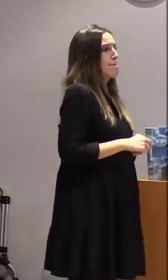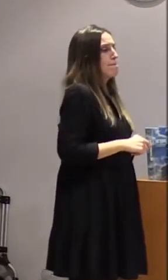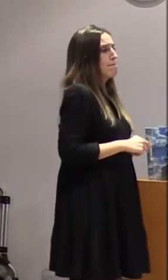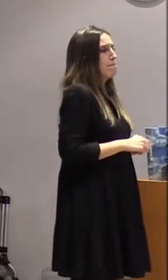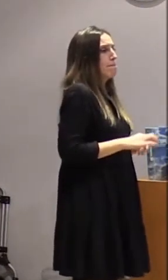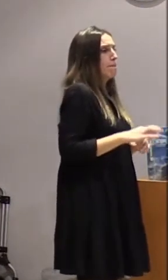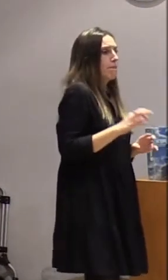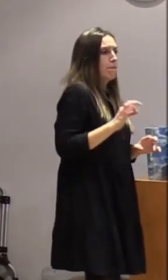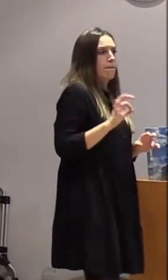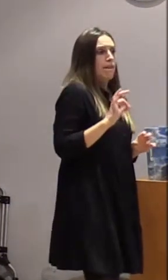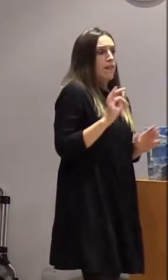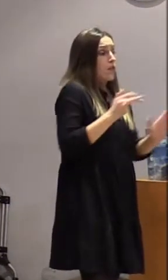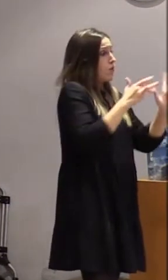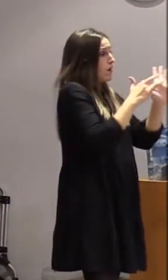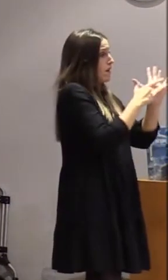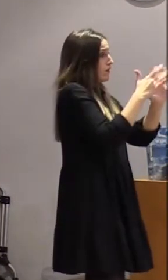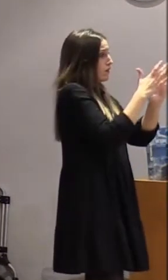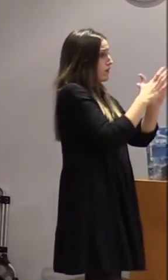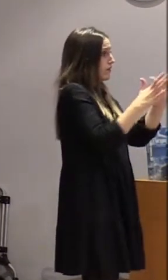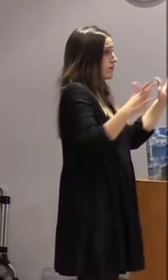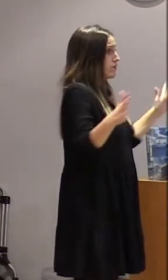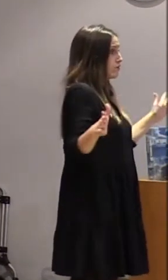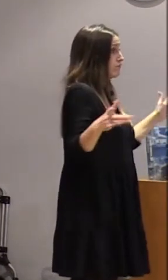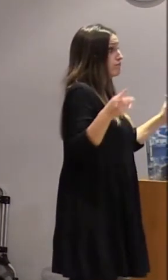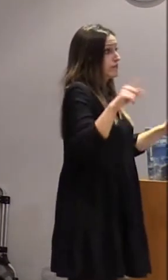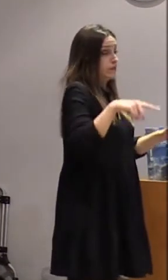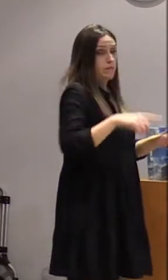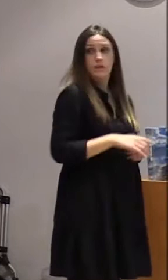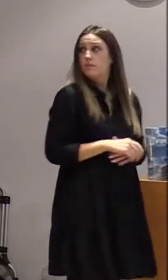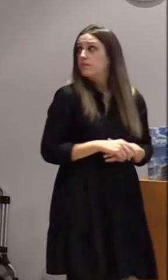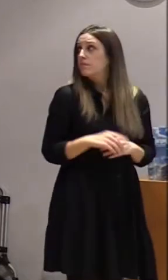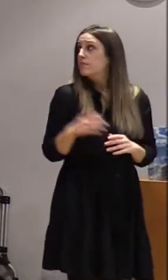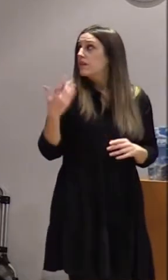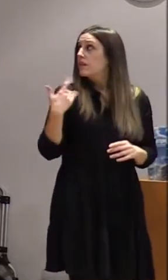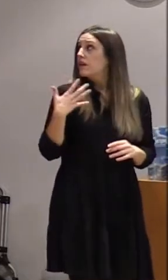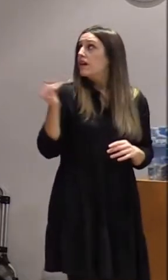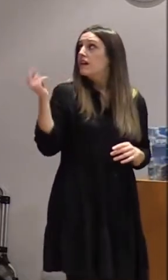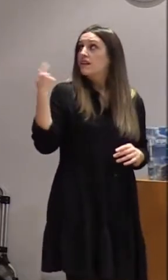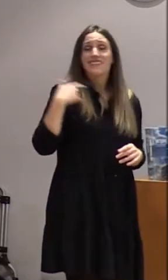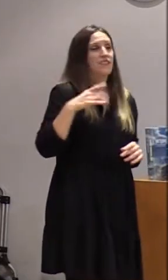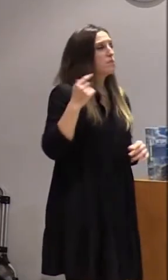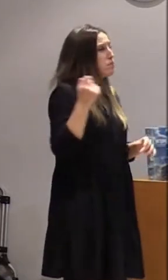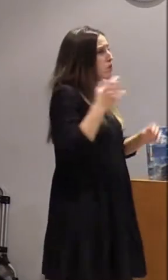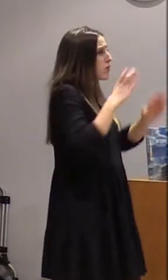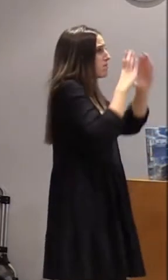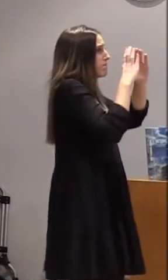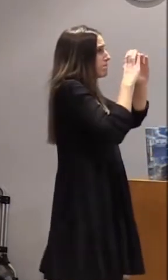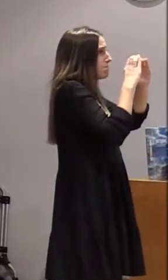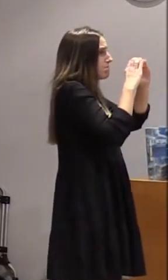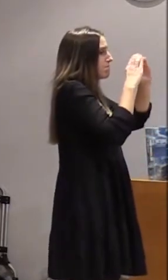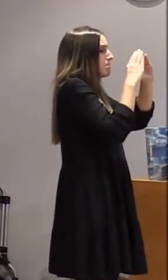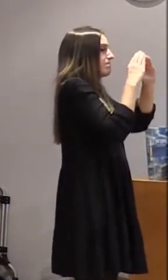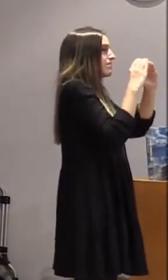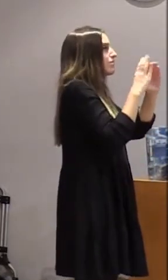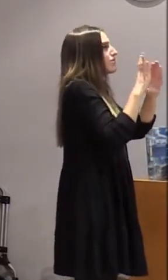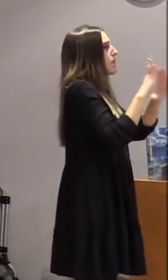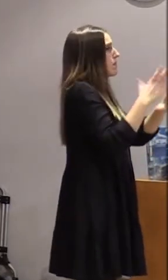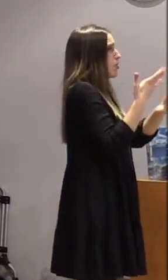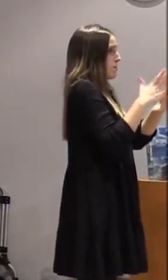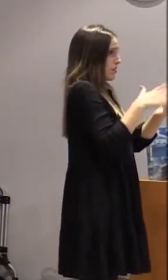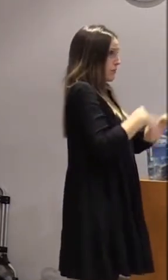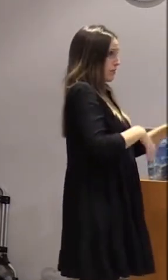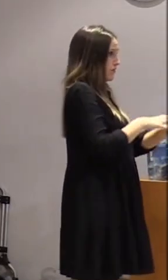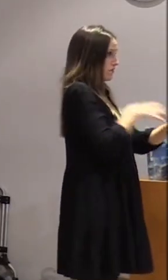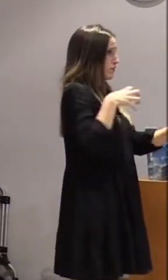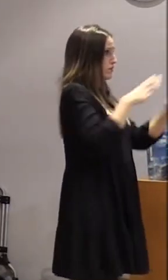O en la crucifixión también. Ahí ya son un poco más redonditas, pero siguen siendo principalmente